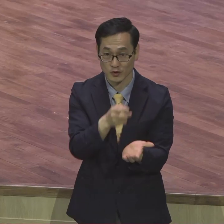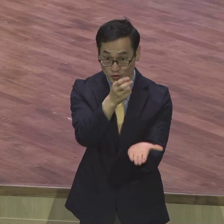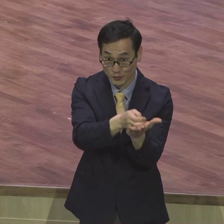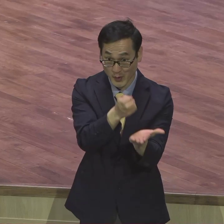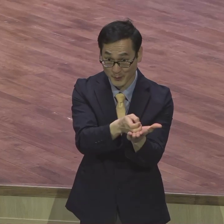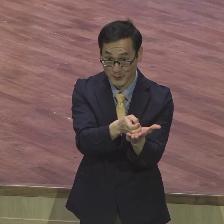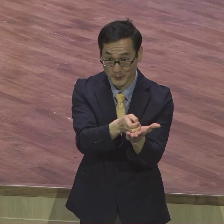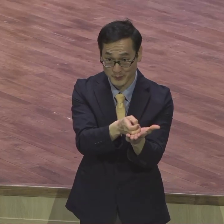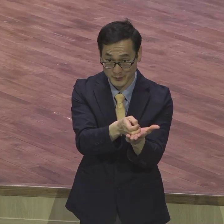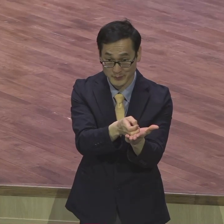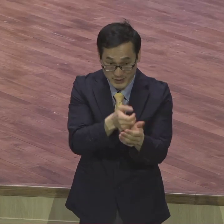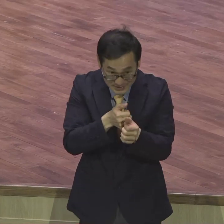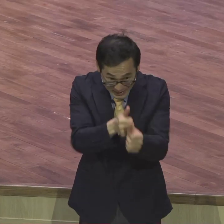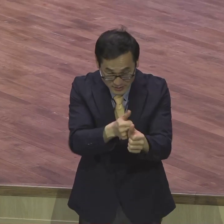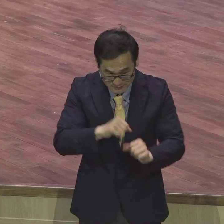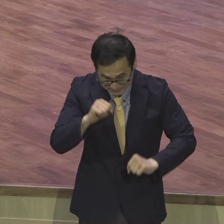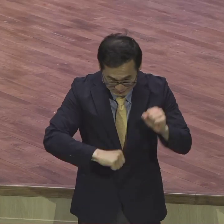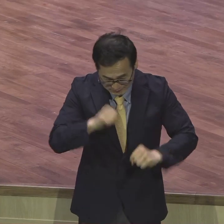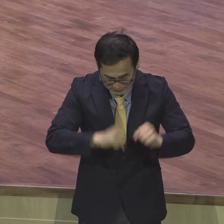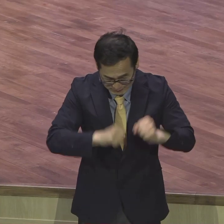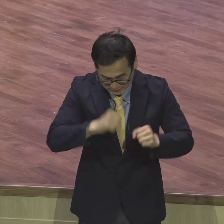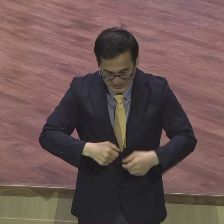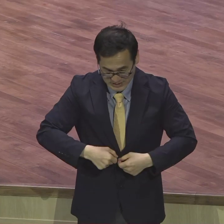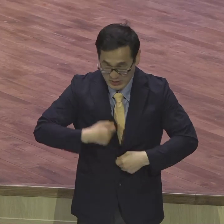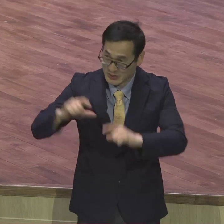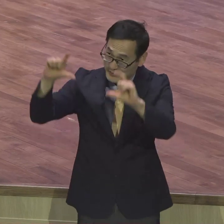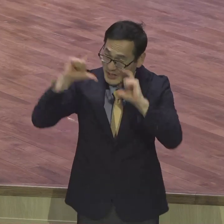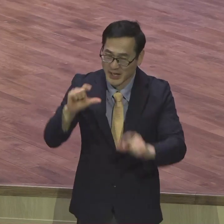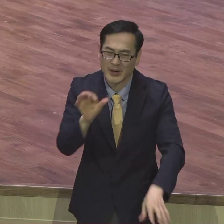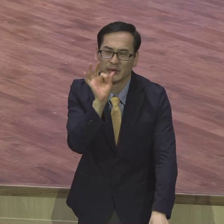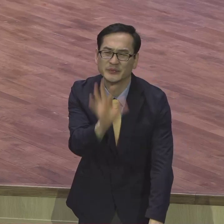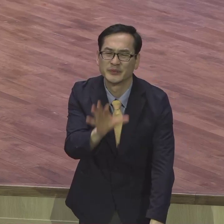행위로 어렵다 함을 얻을 육체가 없다.